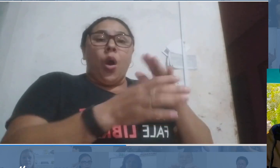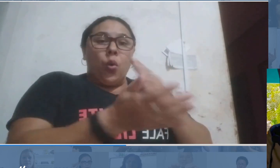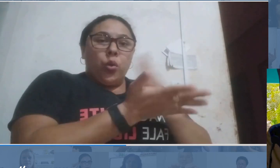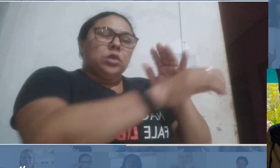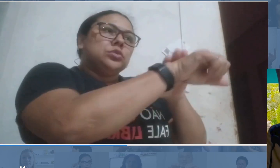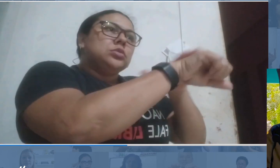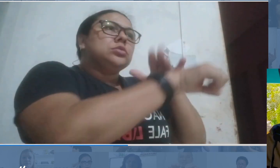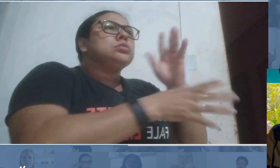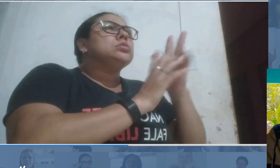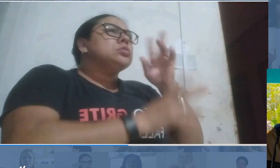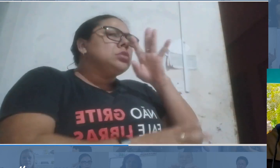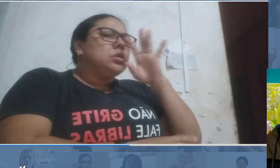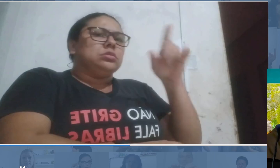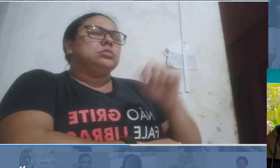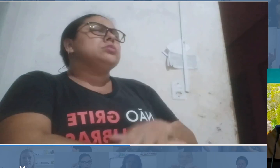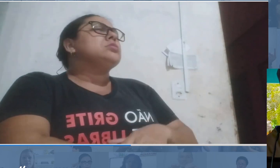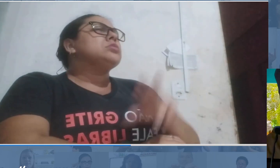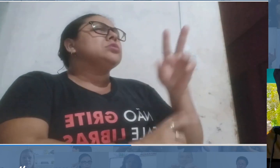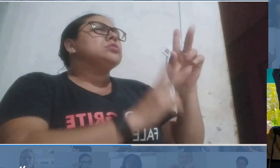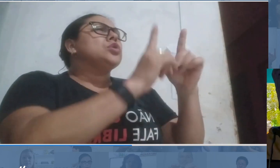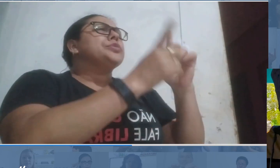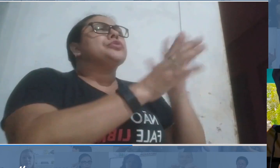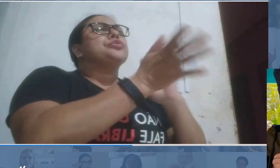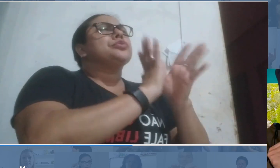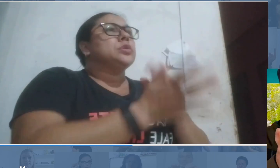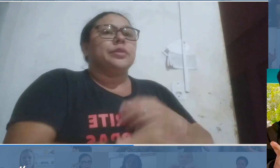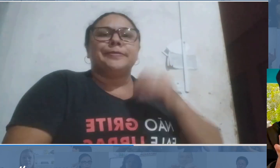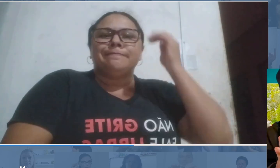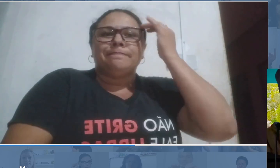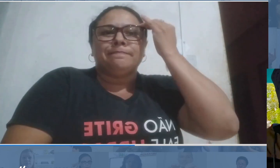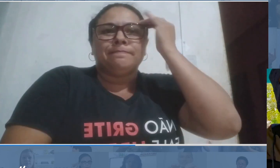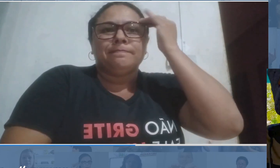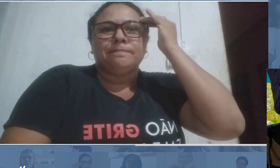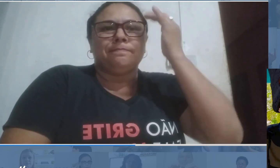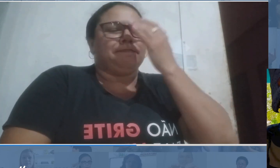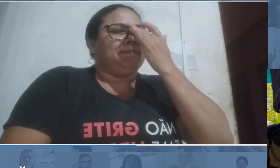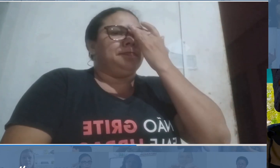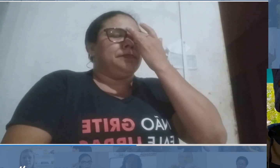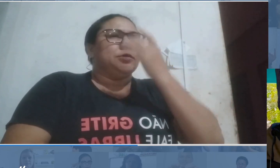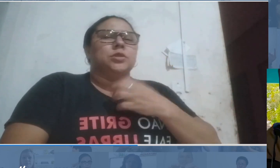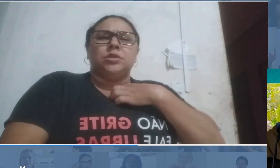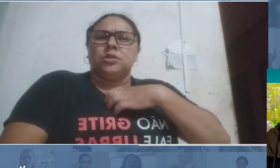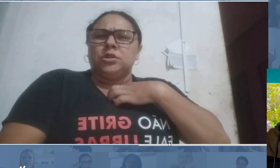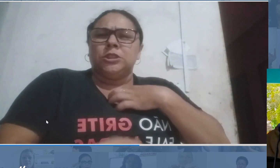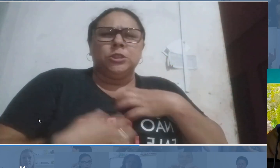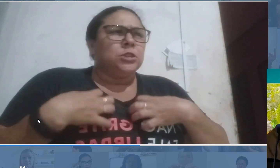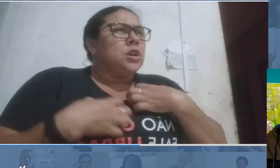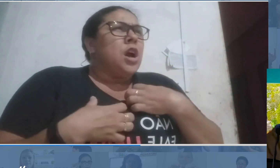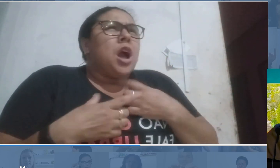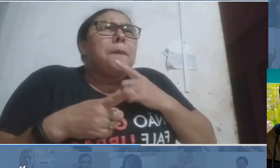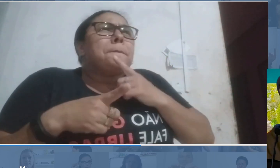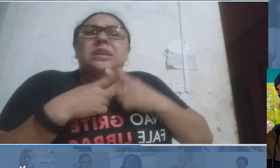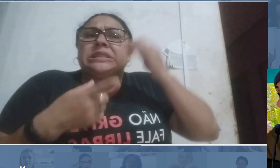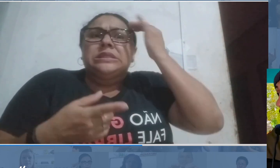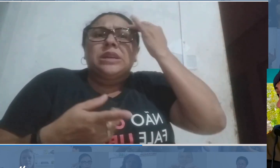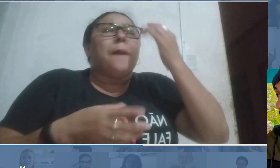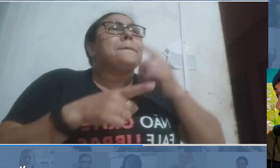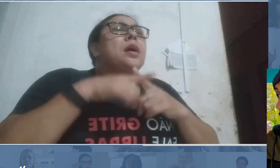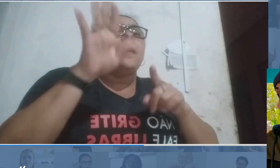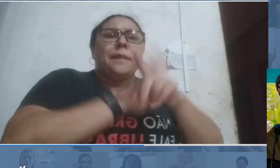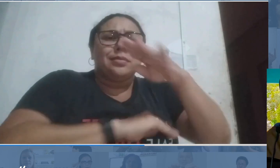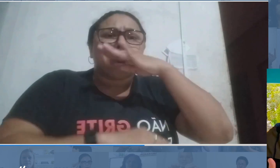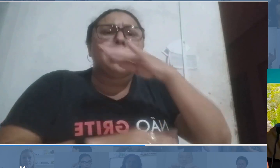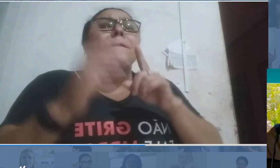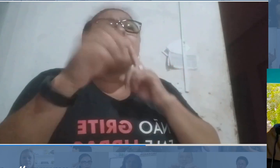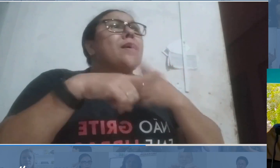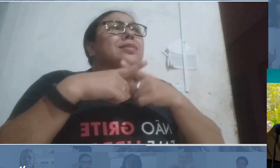ela se tornou fluente em Libras e hoje ela é uma intérprete que realmente consegue passar para os surdos aquilo que é necessário, aquilo